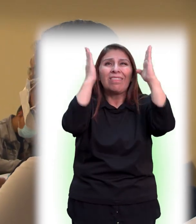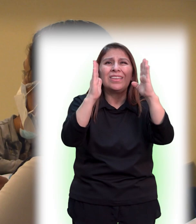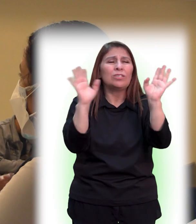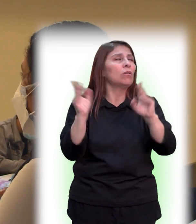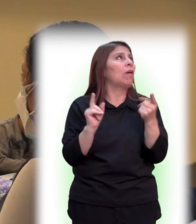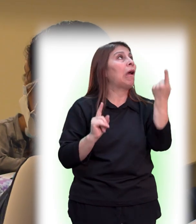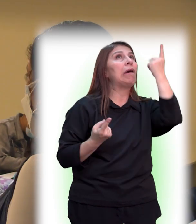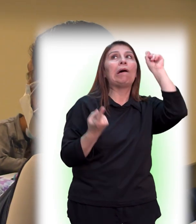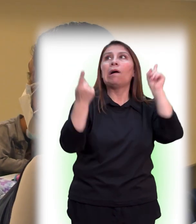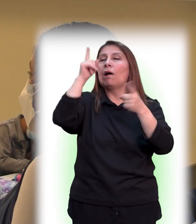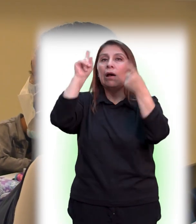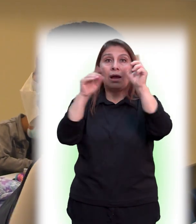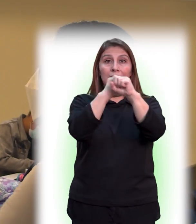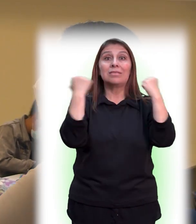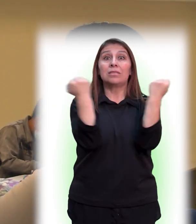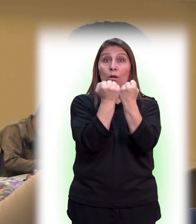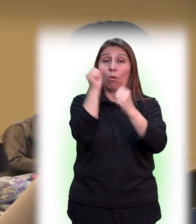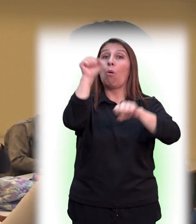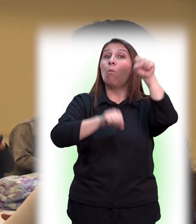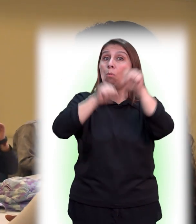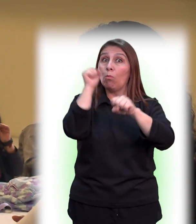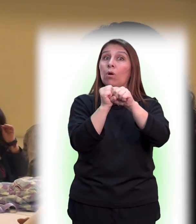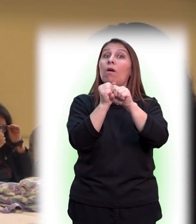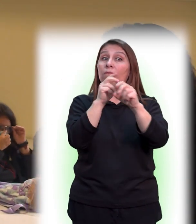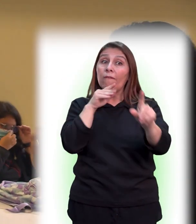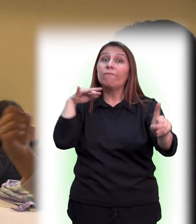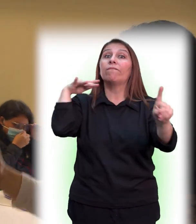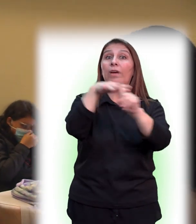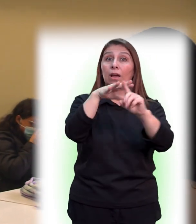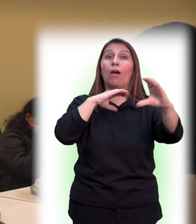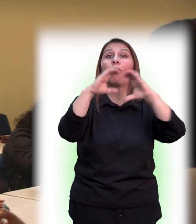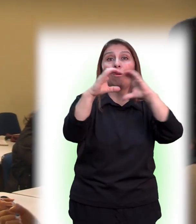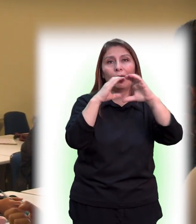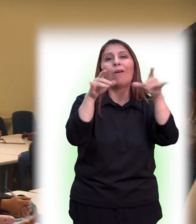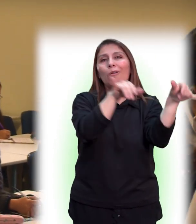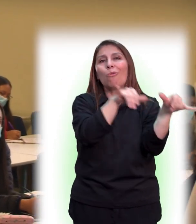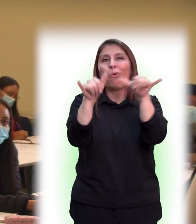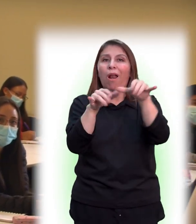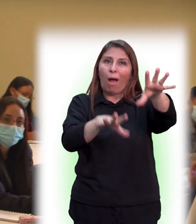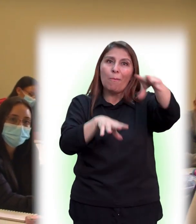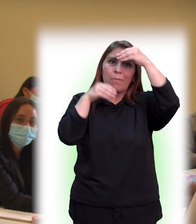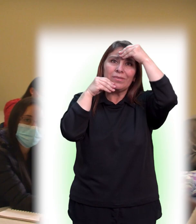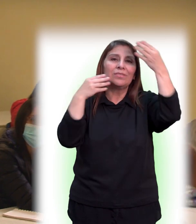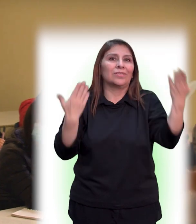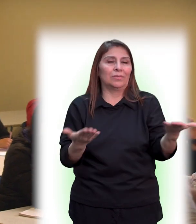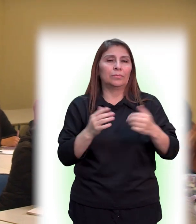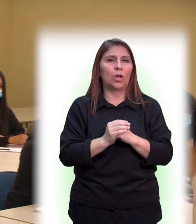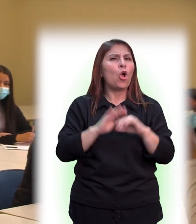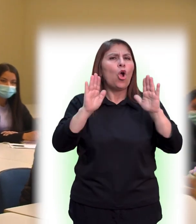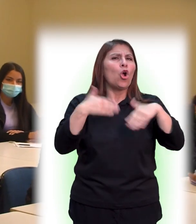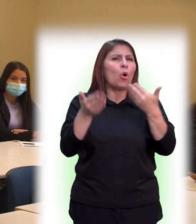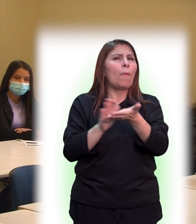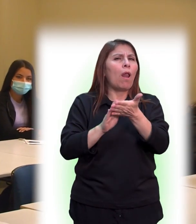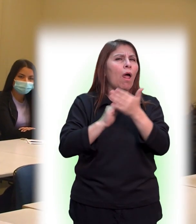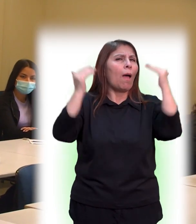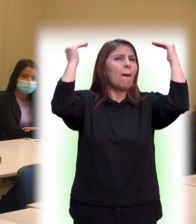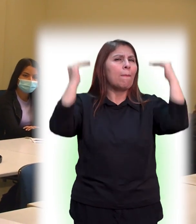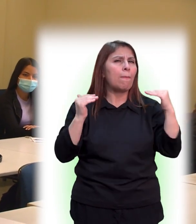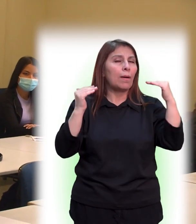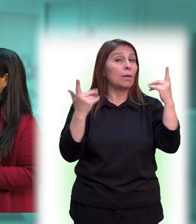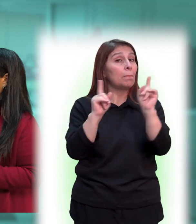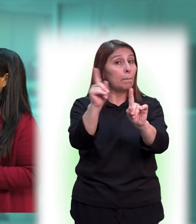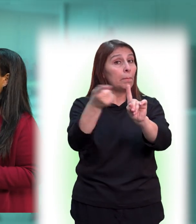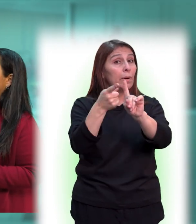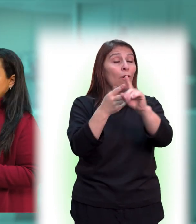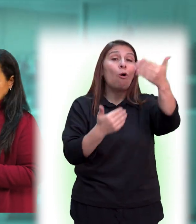de atención en el aula que nos pueden traer problemas comunicativos y del aprendizaje. ¿Cómo disminuirlo?